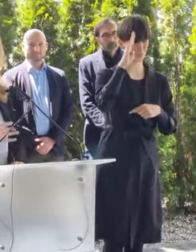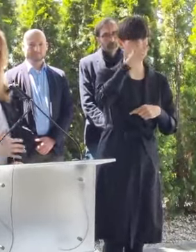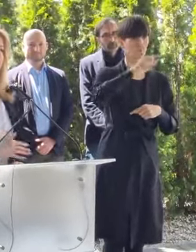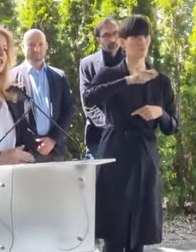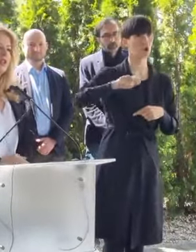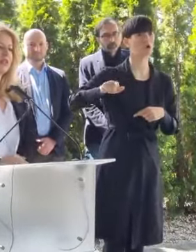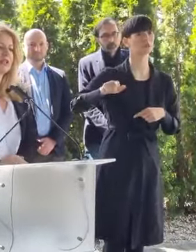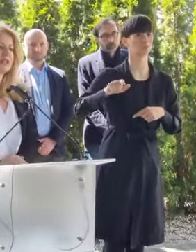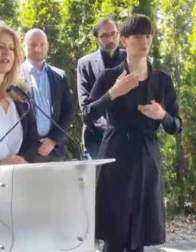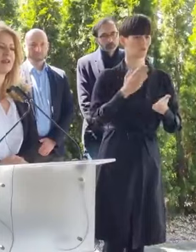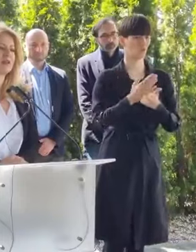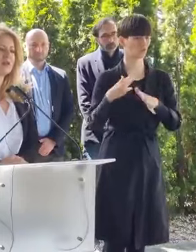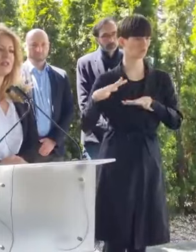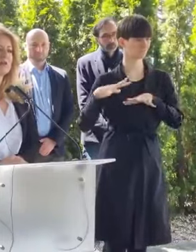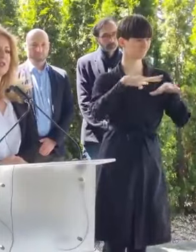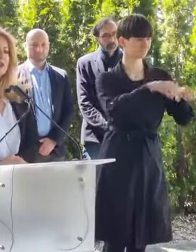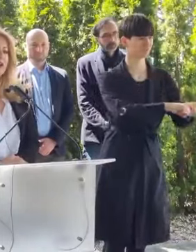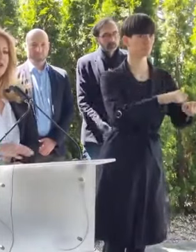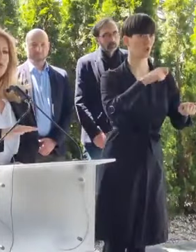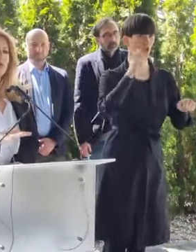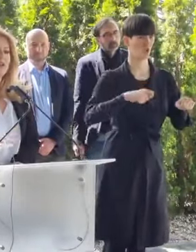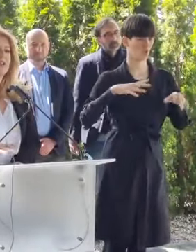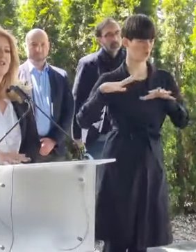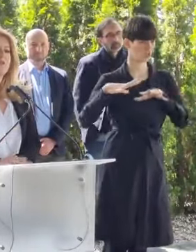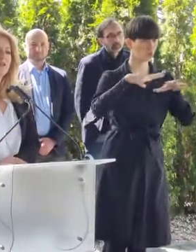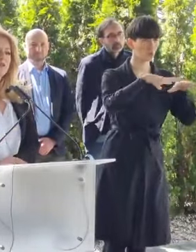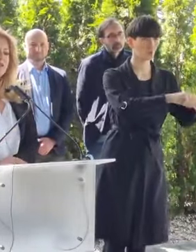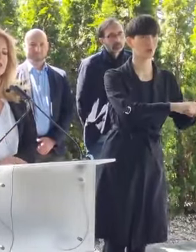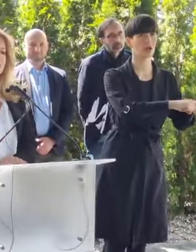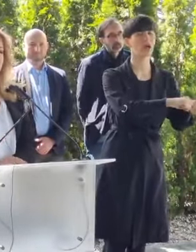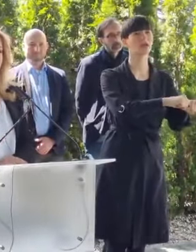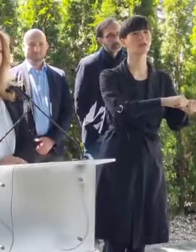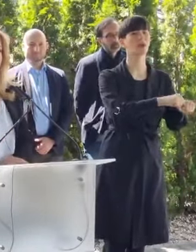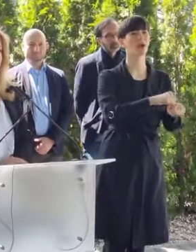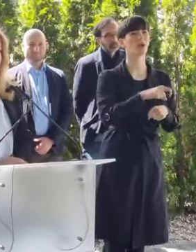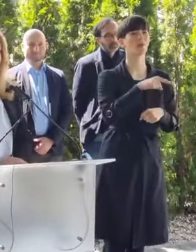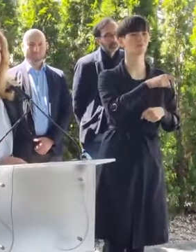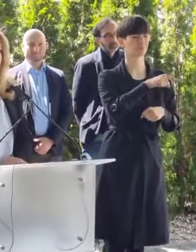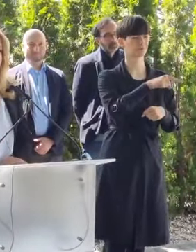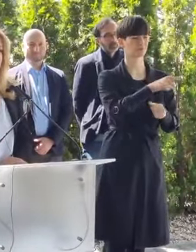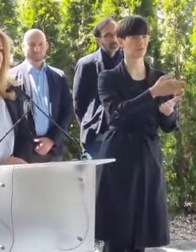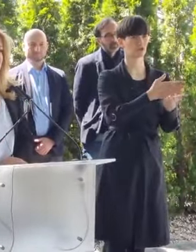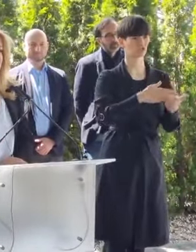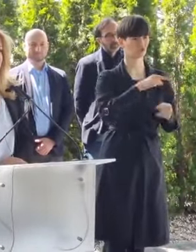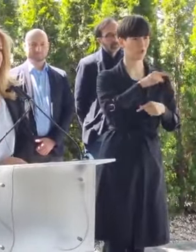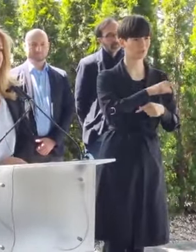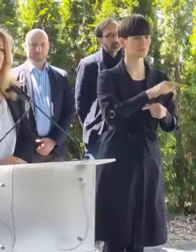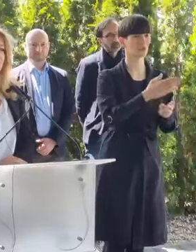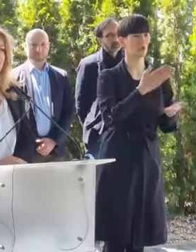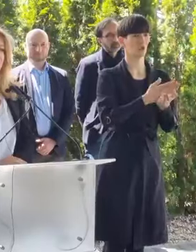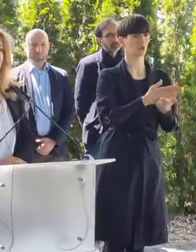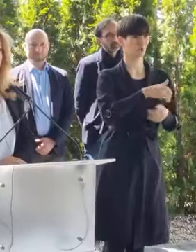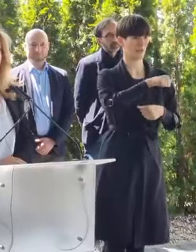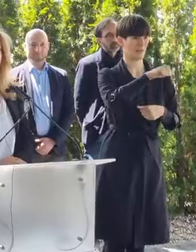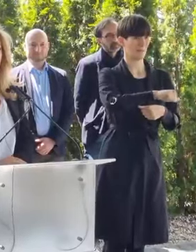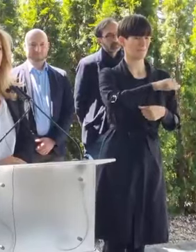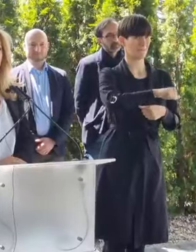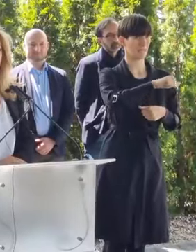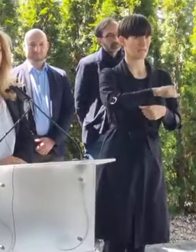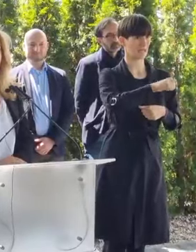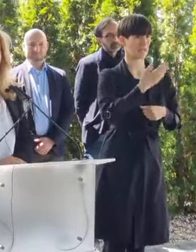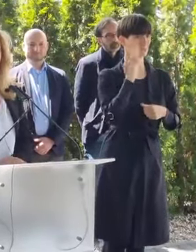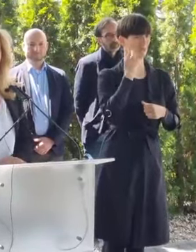potom, ako prišli na ukrajinské územie a okupovali túto časť Ukrajiny, mesiac držali vyše